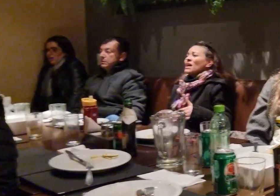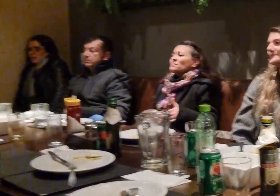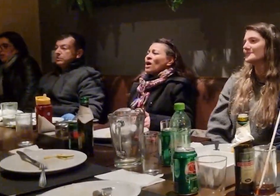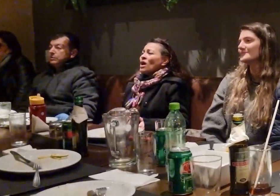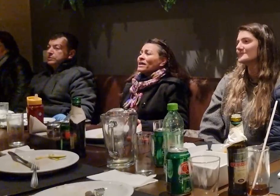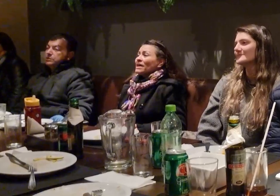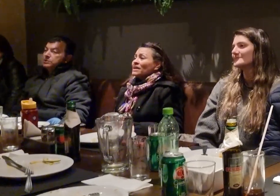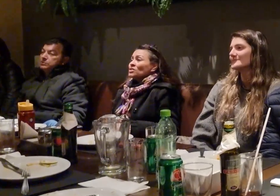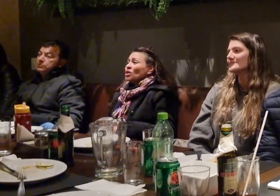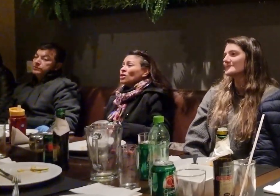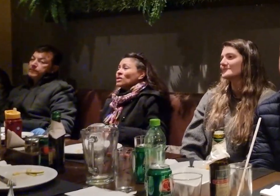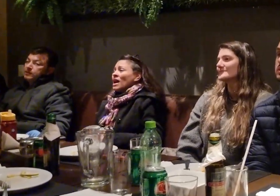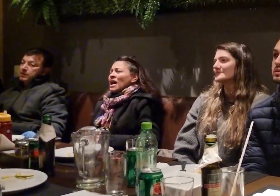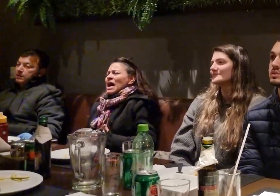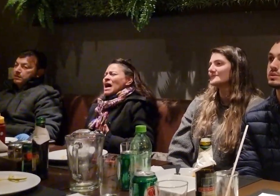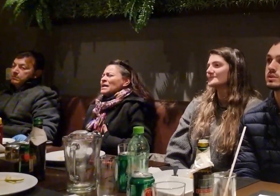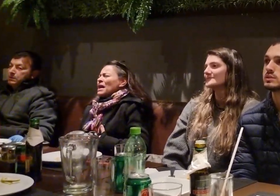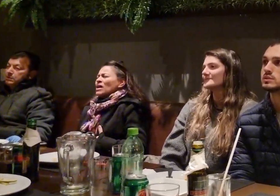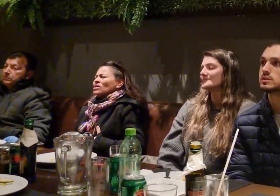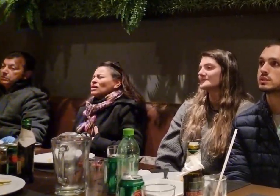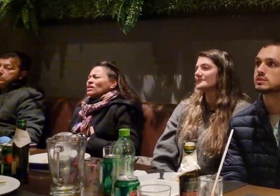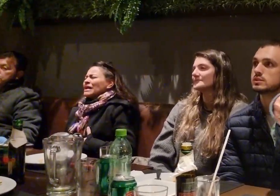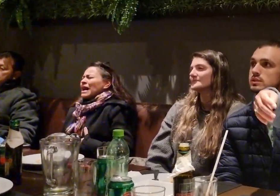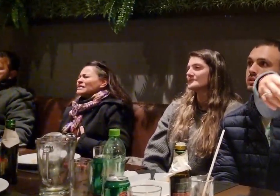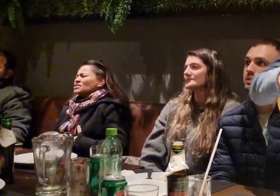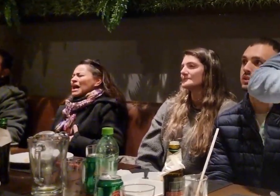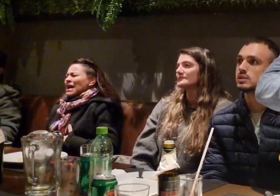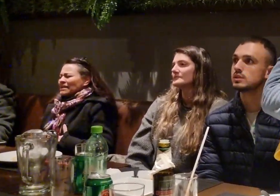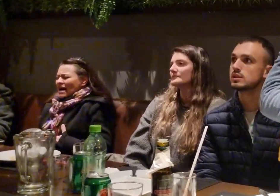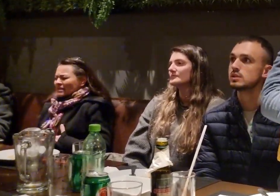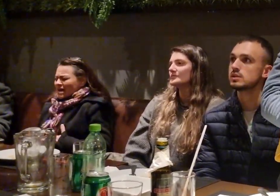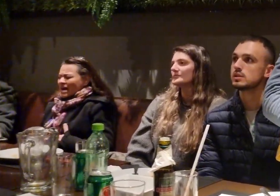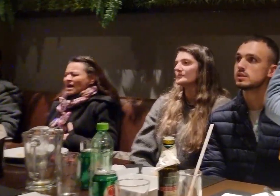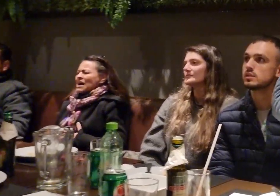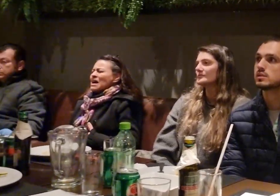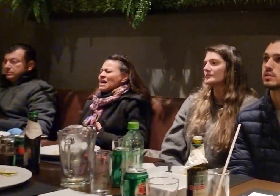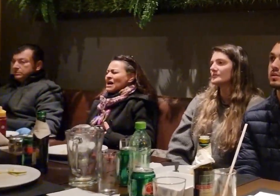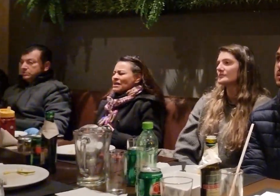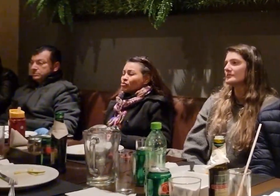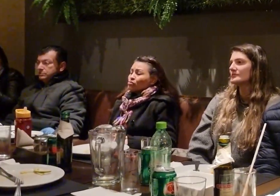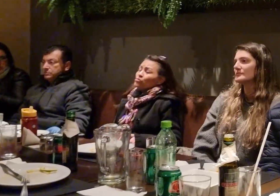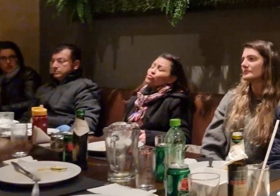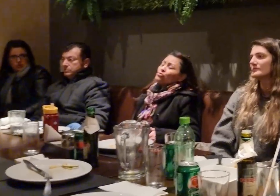és, eu quero te agradecer com todo o meu